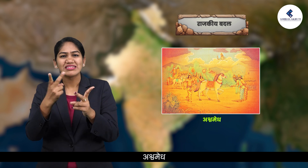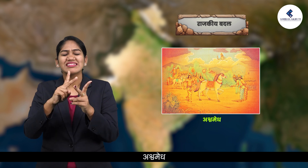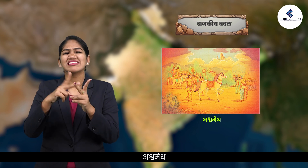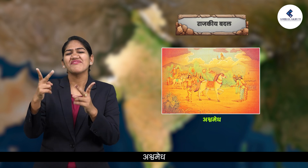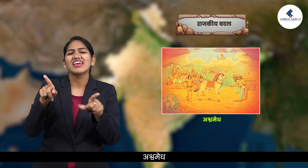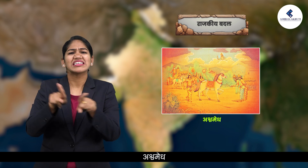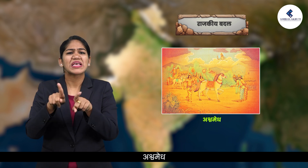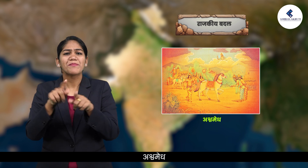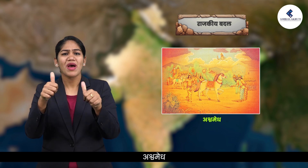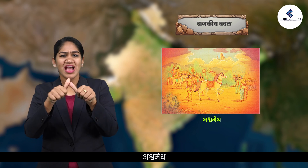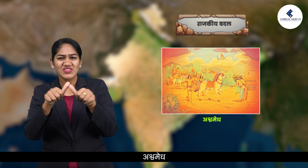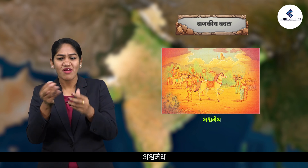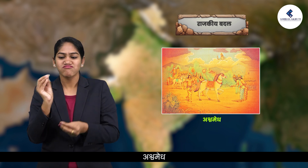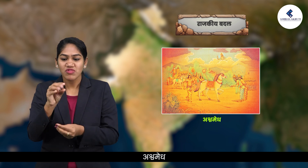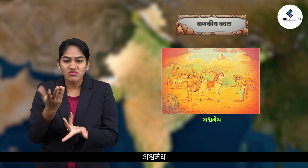अश्वमेध